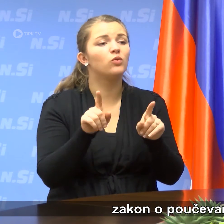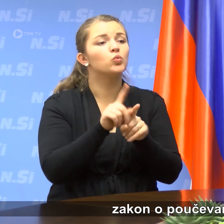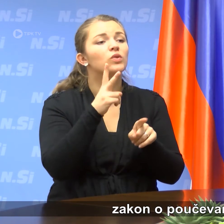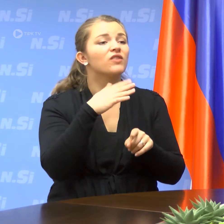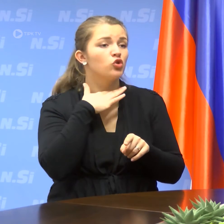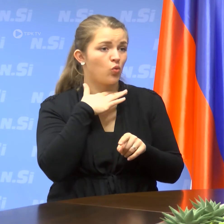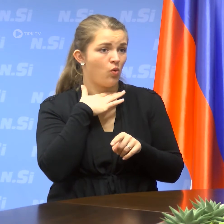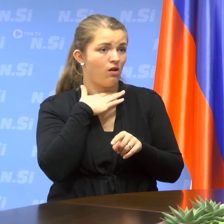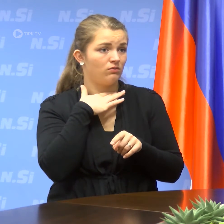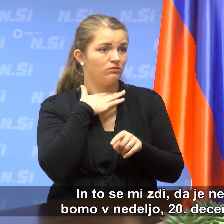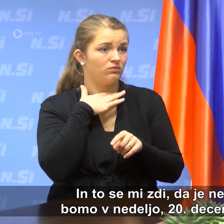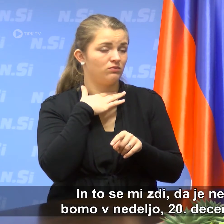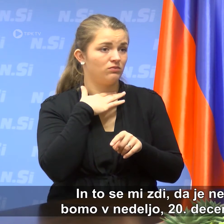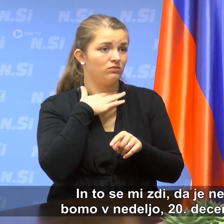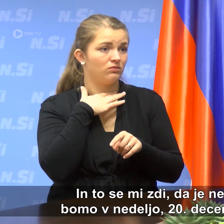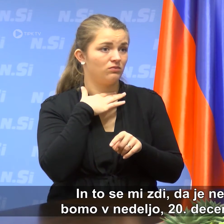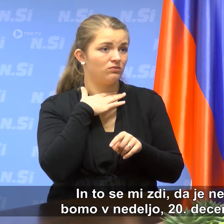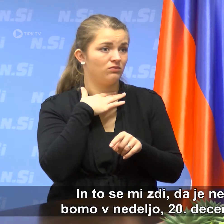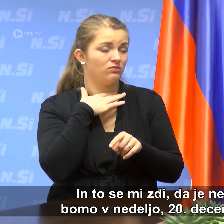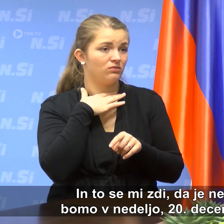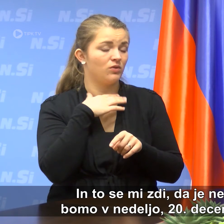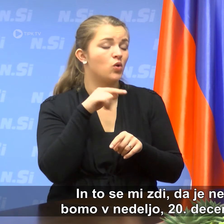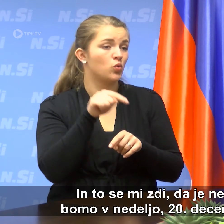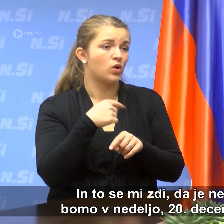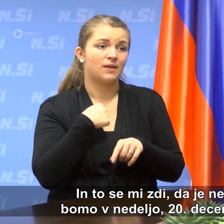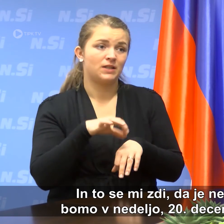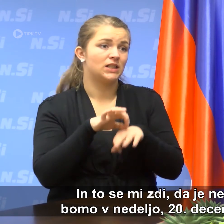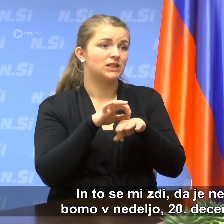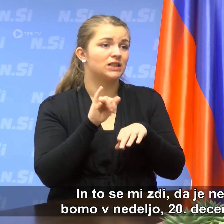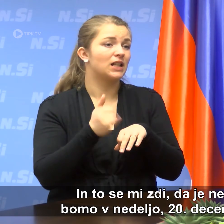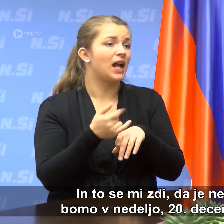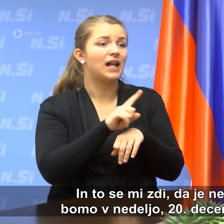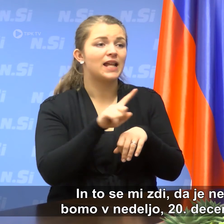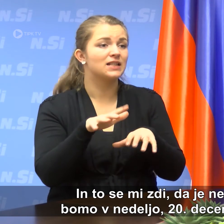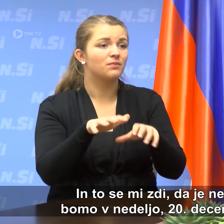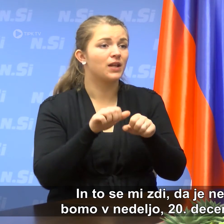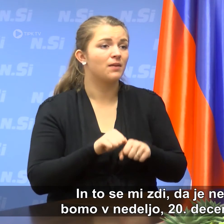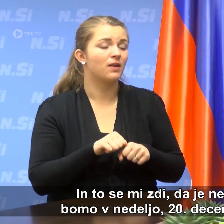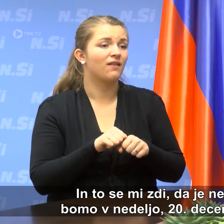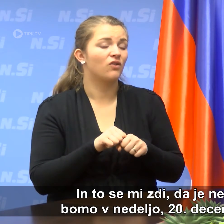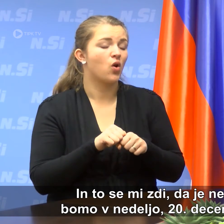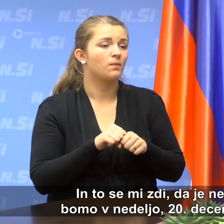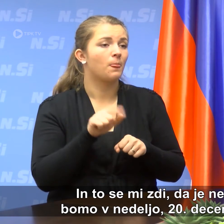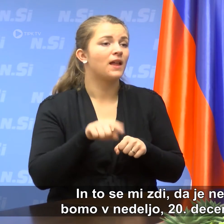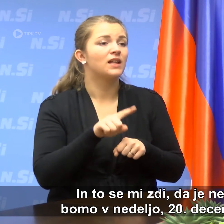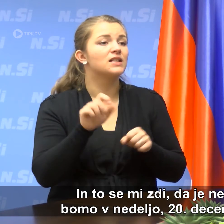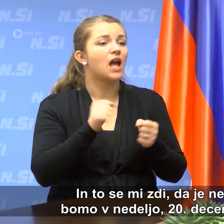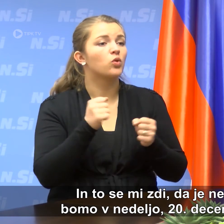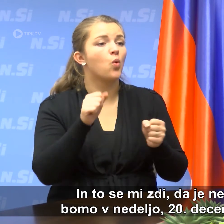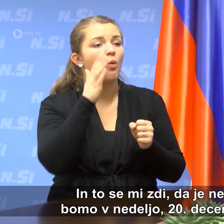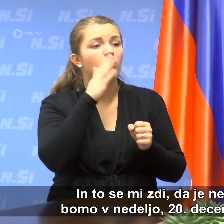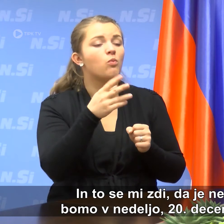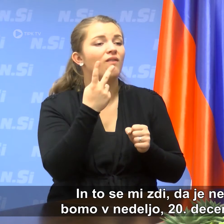In to se mi zdi, da je nesprejemljivo in zato bomo v nedeljo